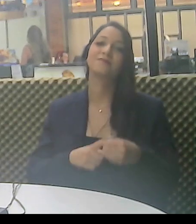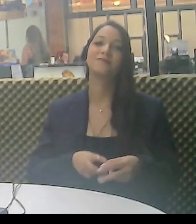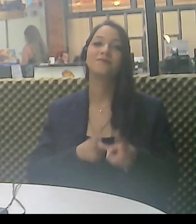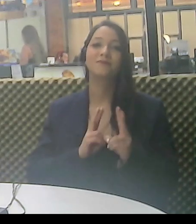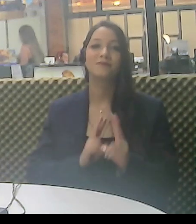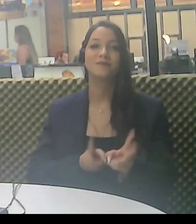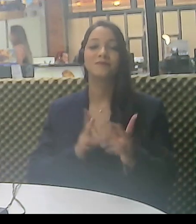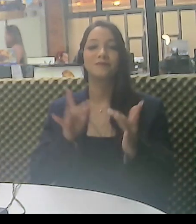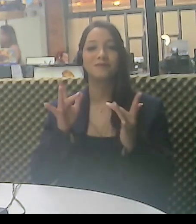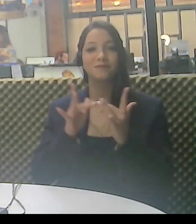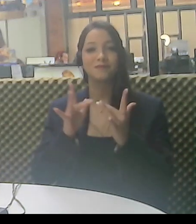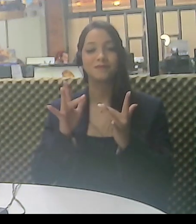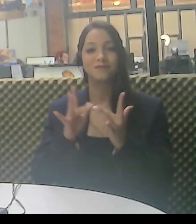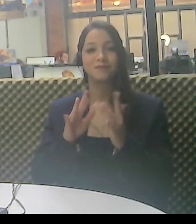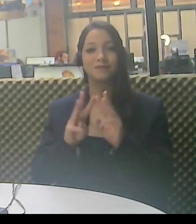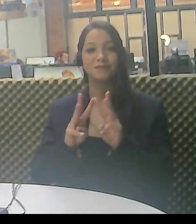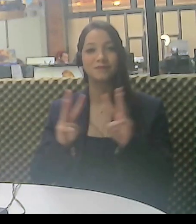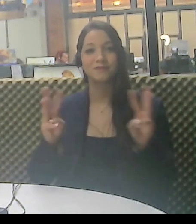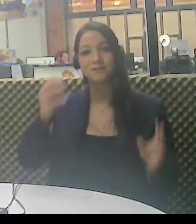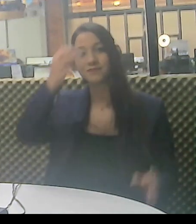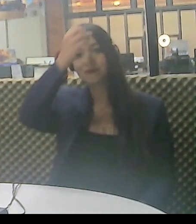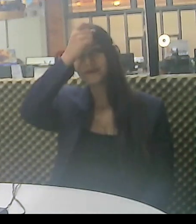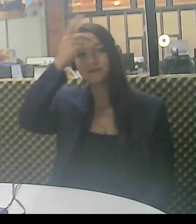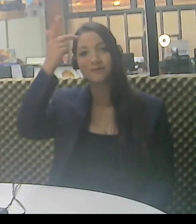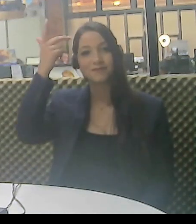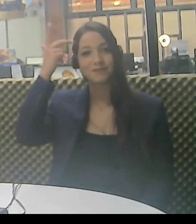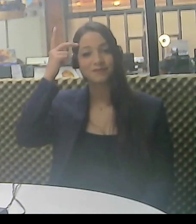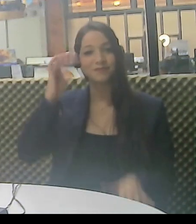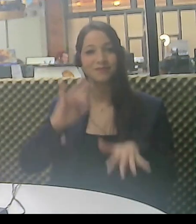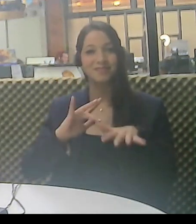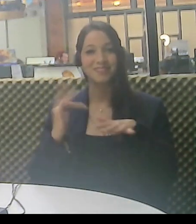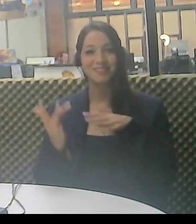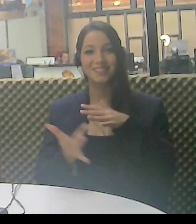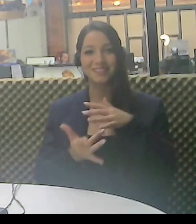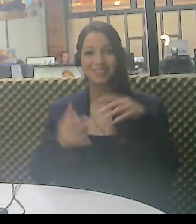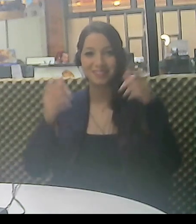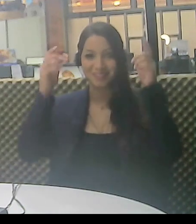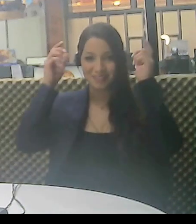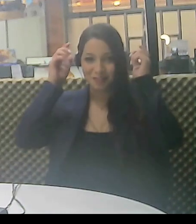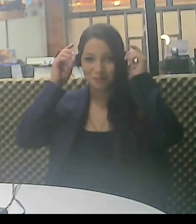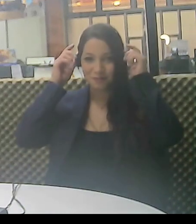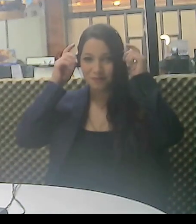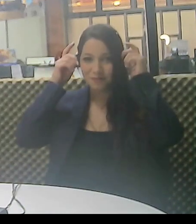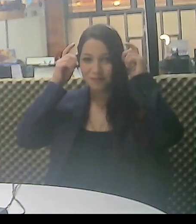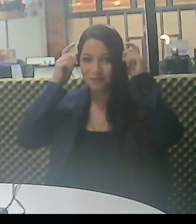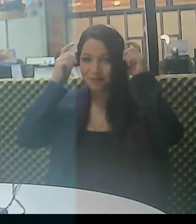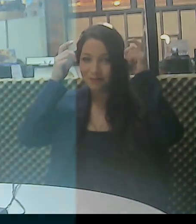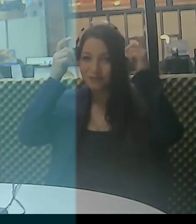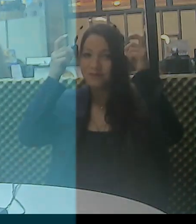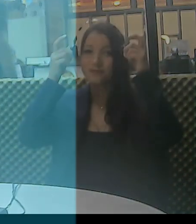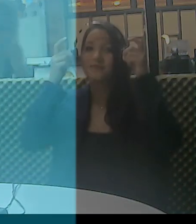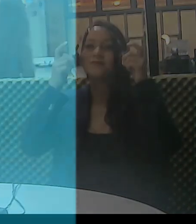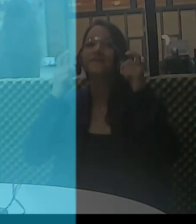Nossa Cidade. Continue conosco no portal da Prefeitura e nas redes sociais.